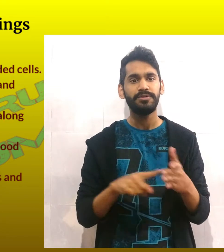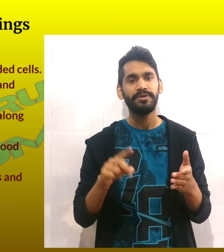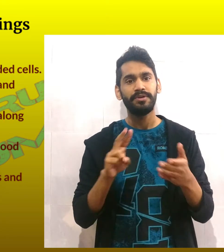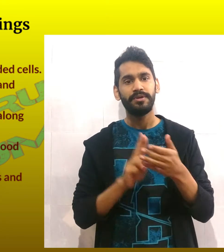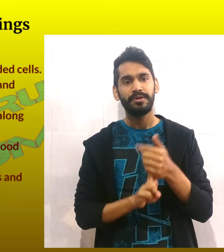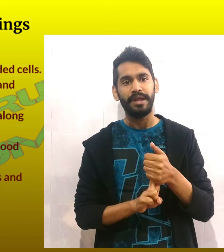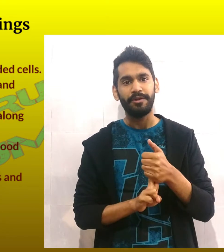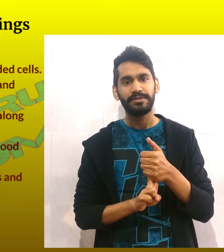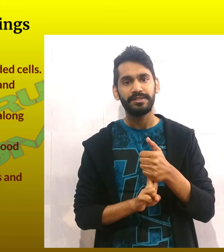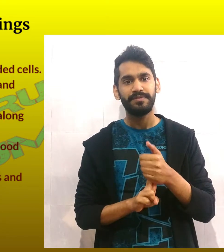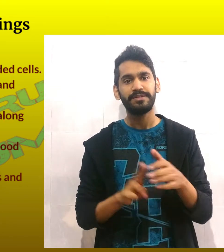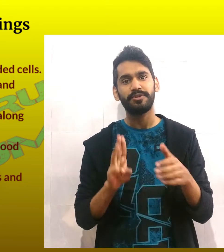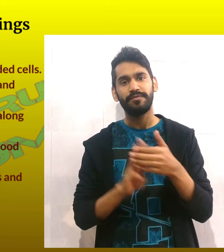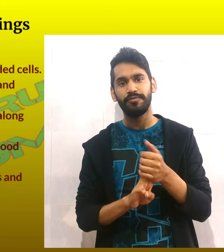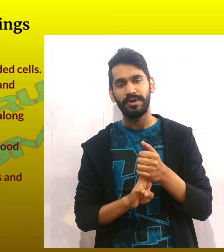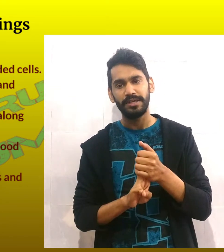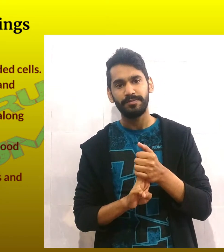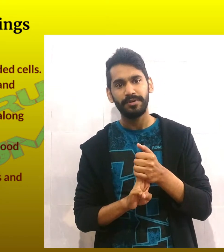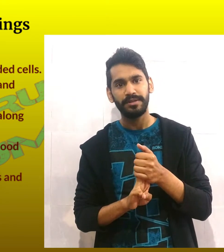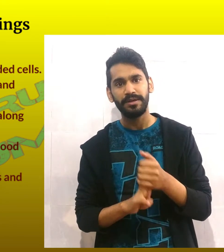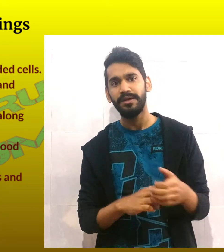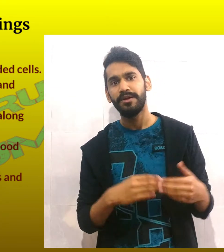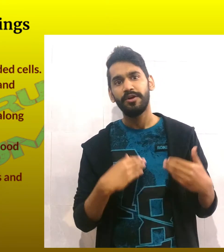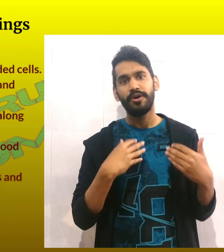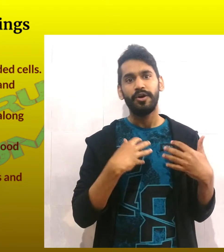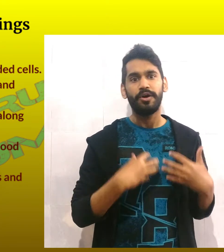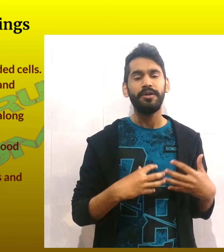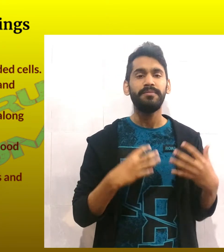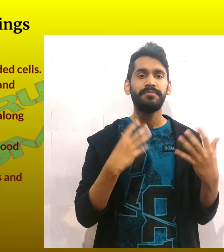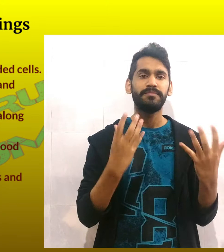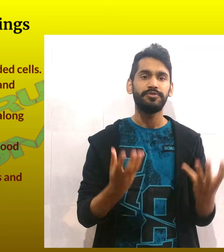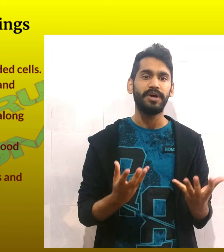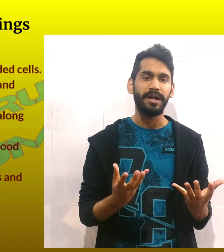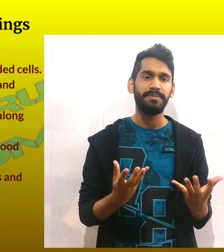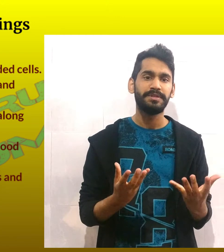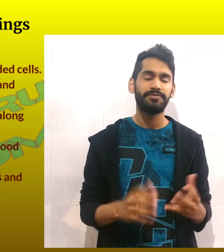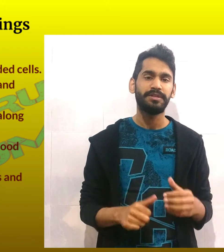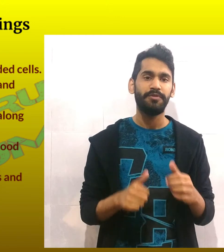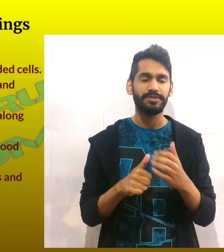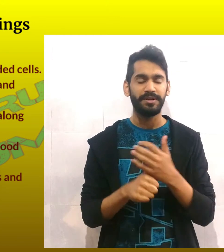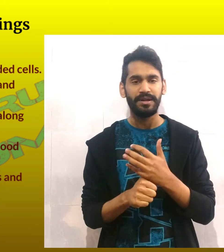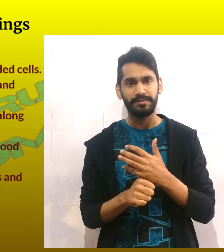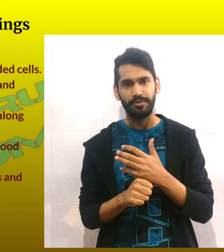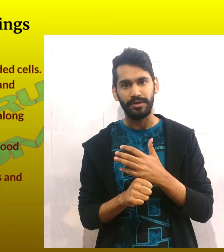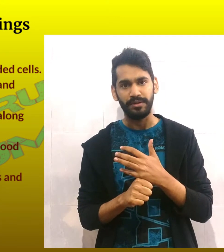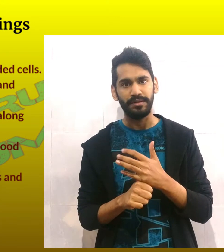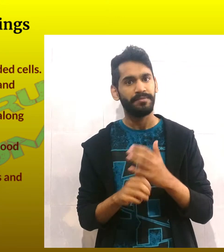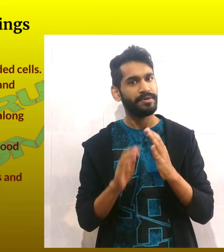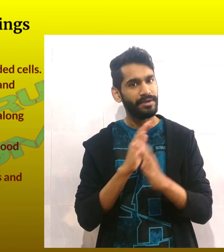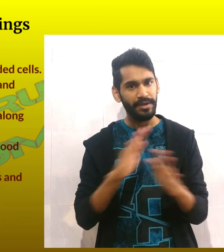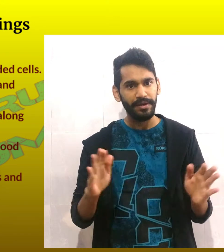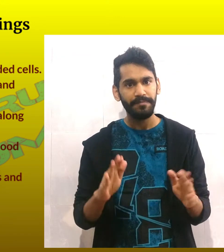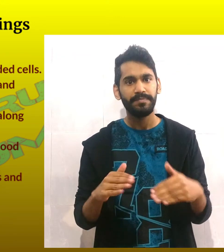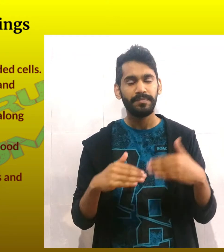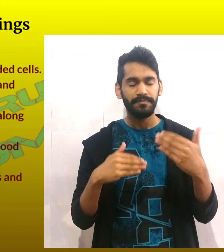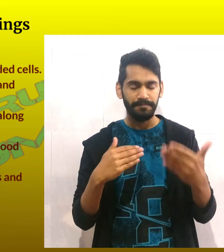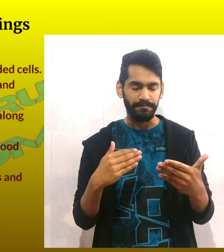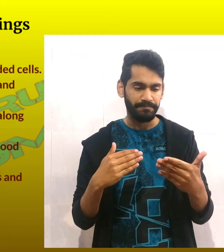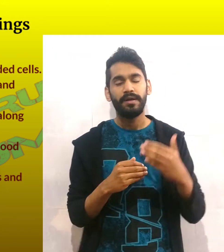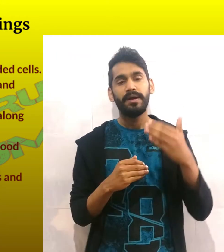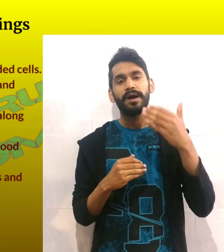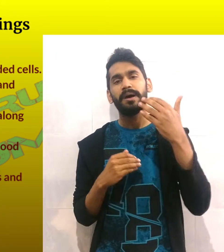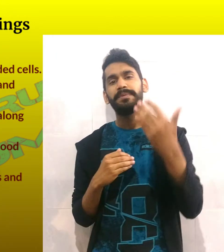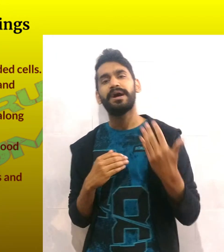CO2, नाइट्रोजनस वेस्ट और फूड ट्रांसपोर्ट करता है, और जो आरबीसीज होती हैं वो ऑक्सीजन ट्रांसपोर्ट करती है।